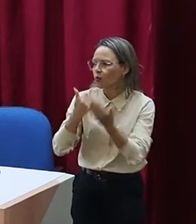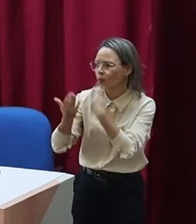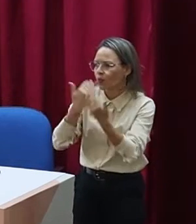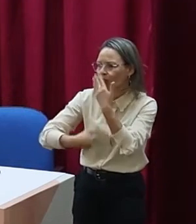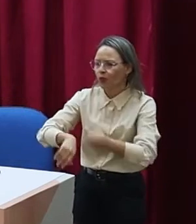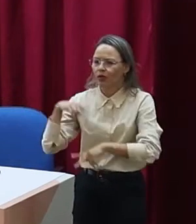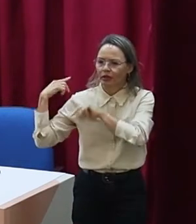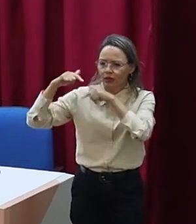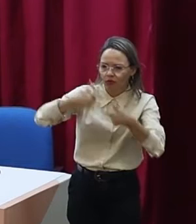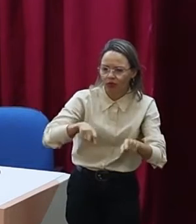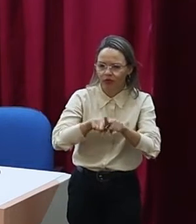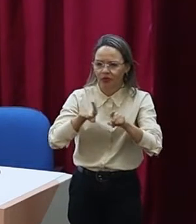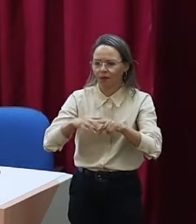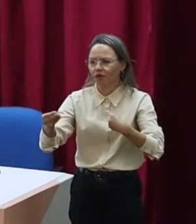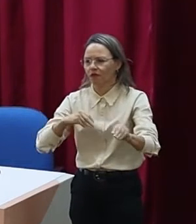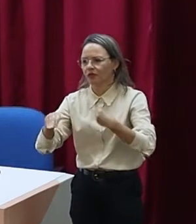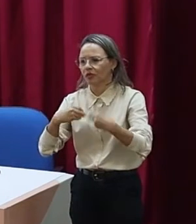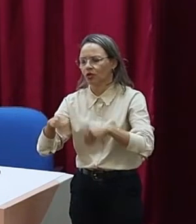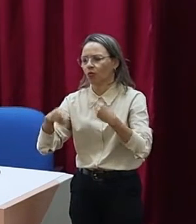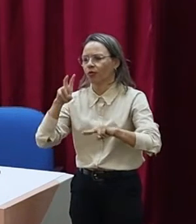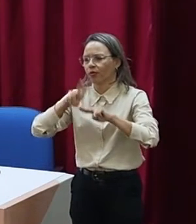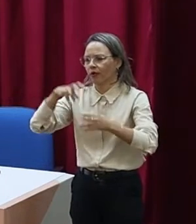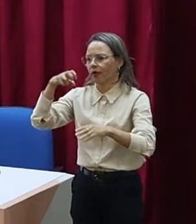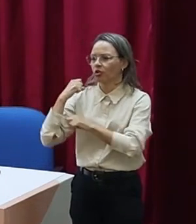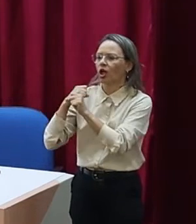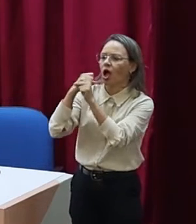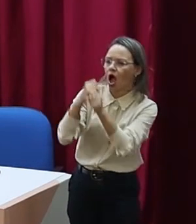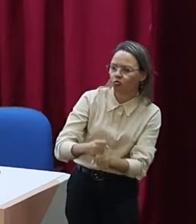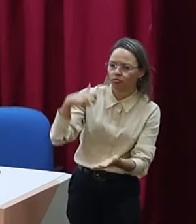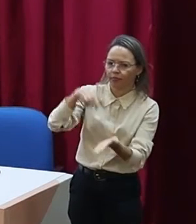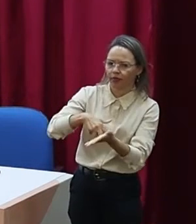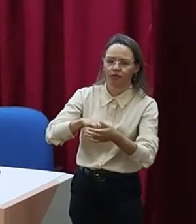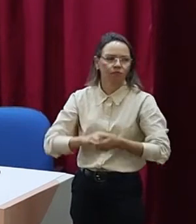tradicionais e até a flexibilização do cumprimento de pena. Por favor.